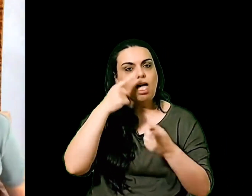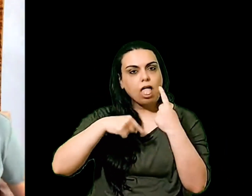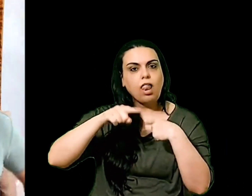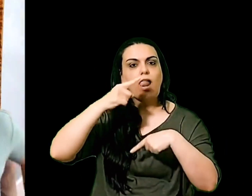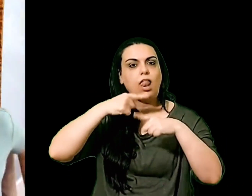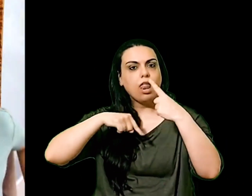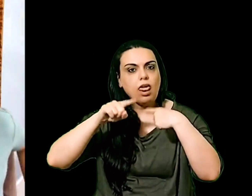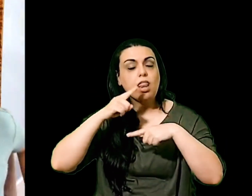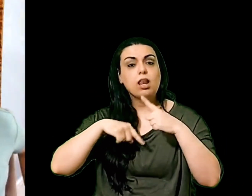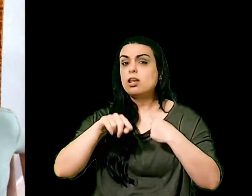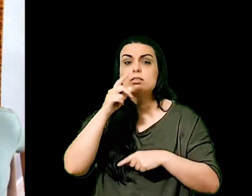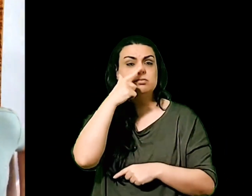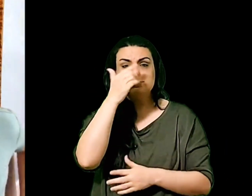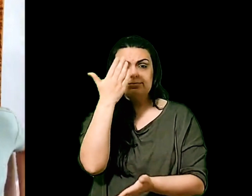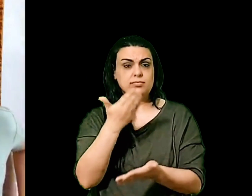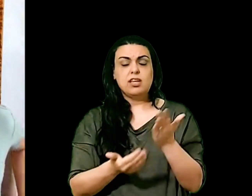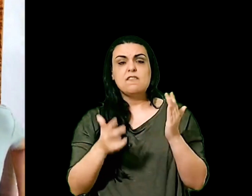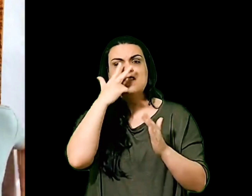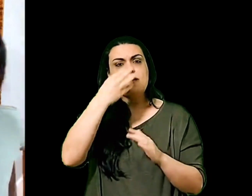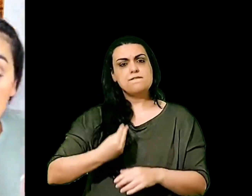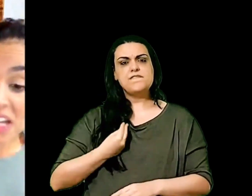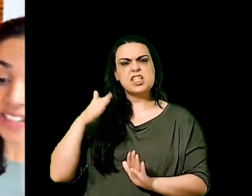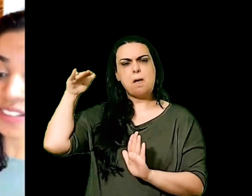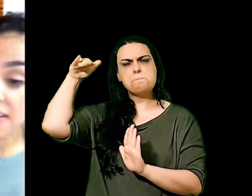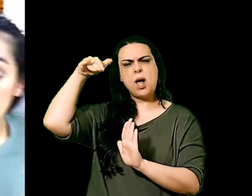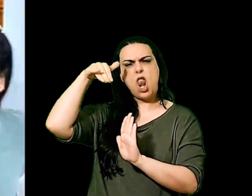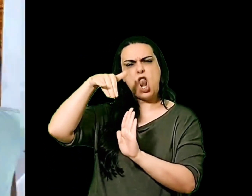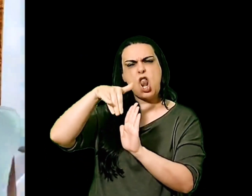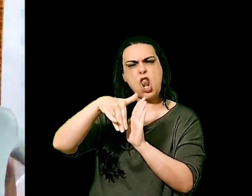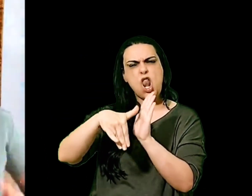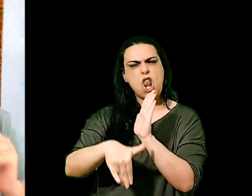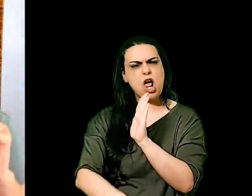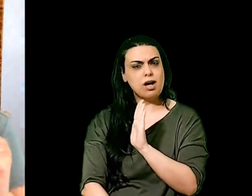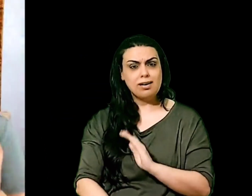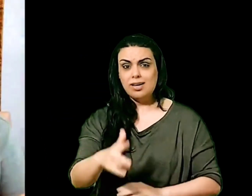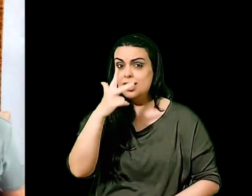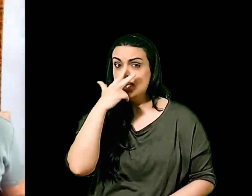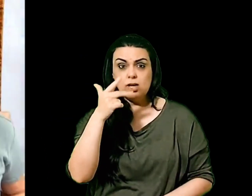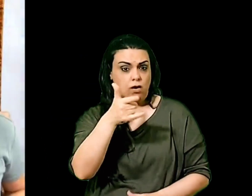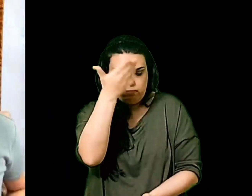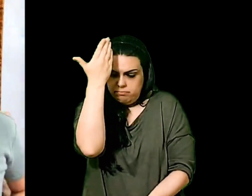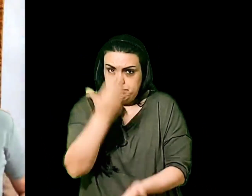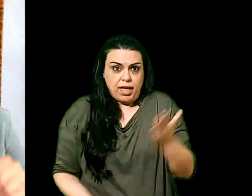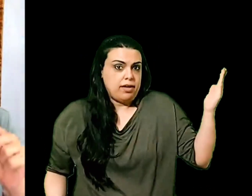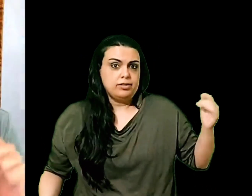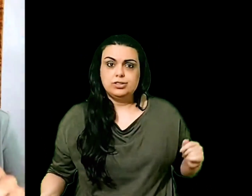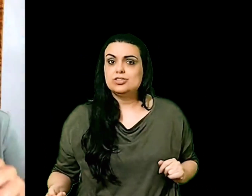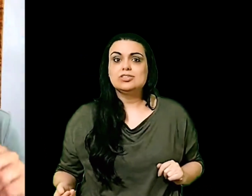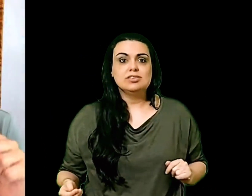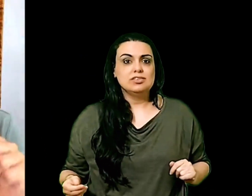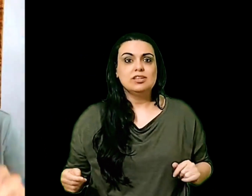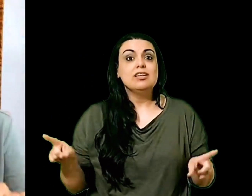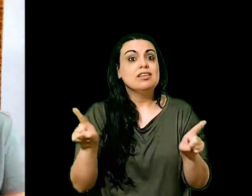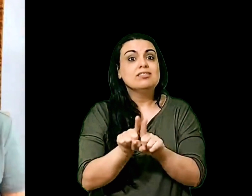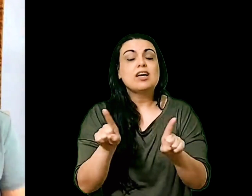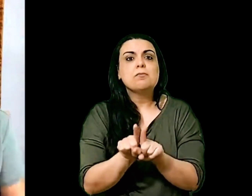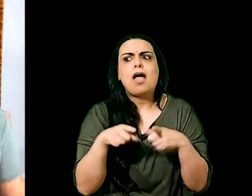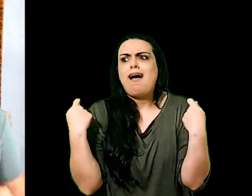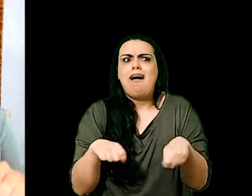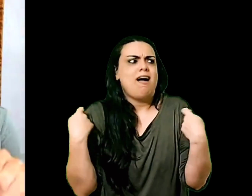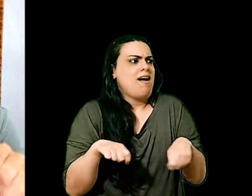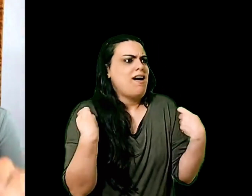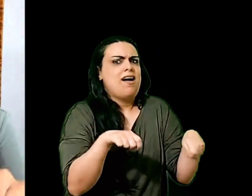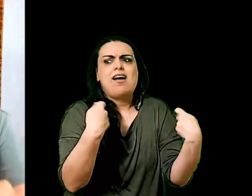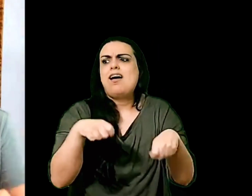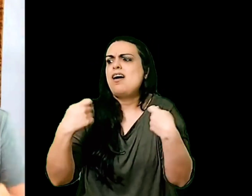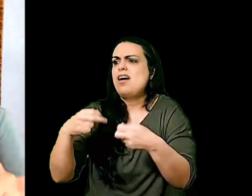assim: e assim sobrevirá a tua pobreza como um ladrão. E a tua necessidade vai